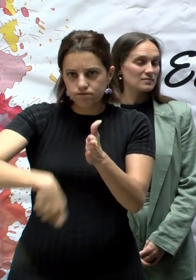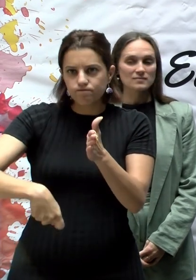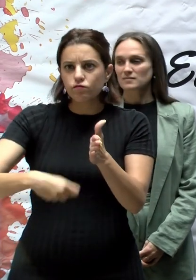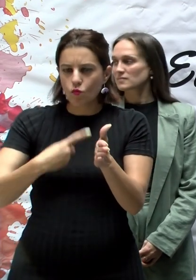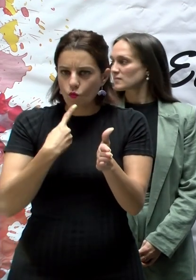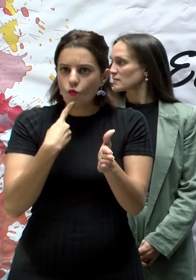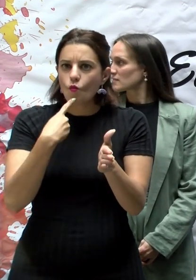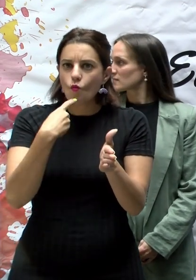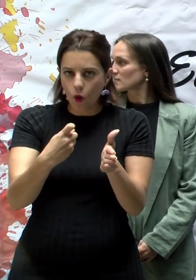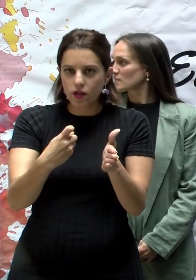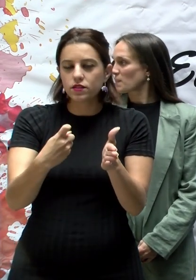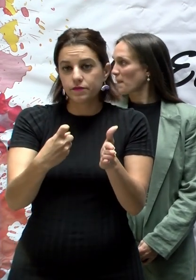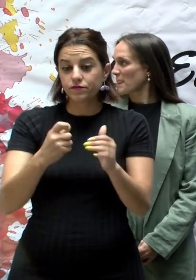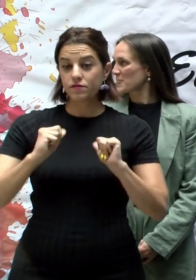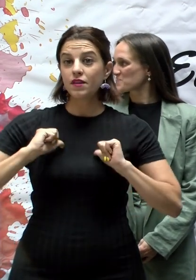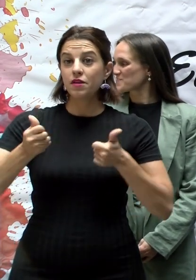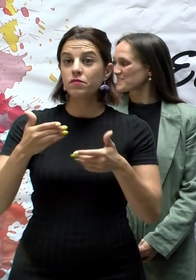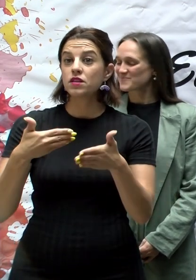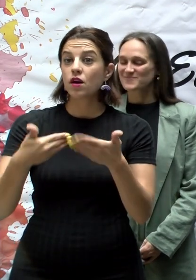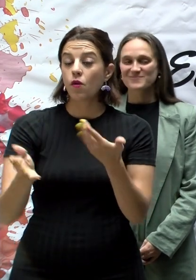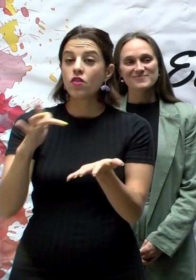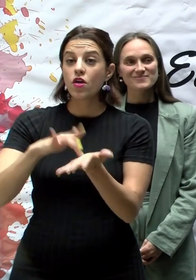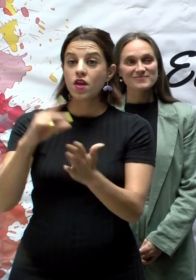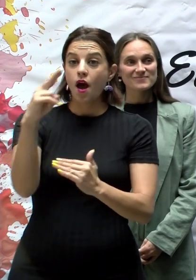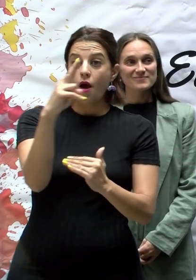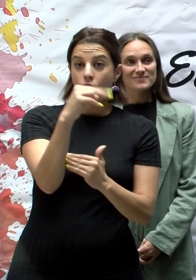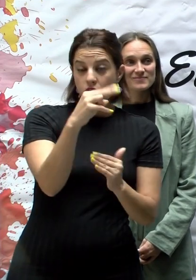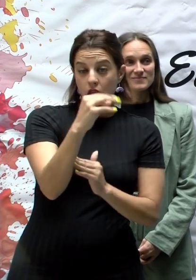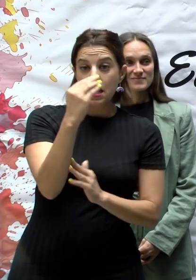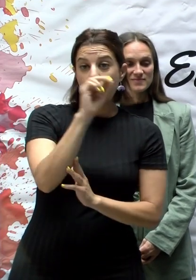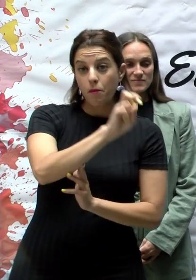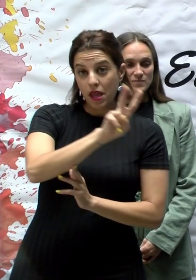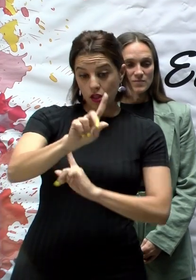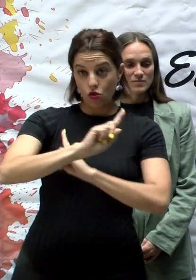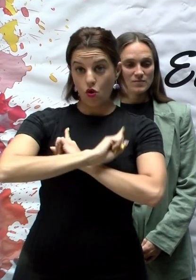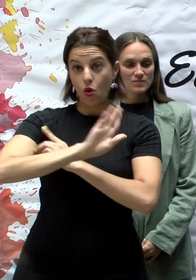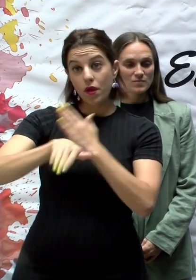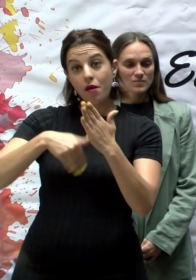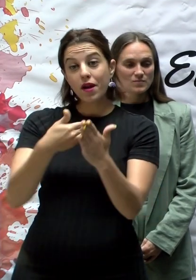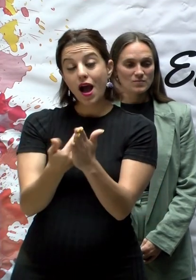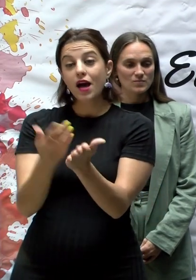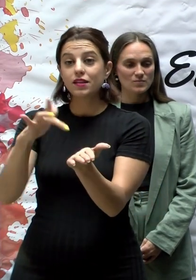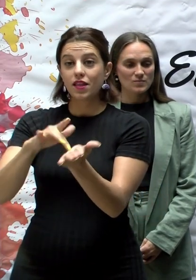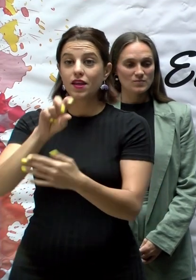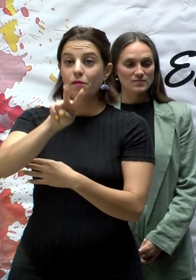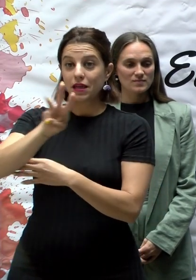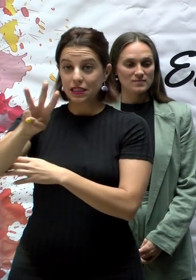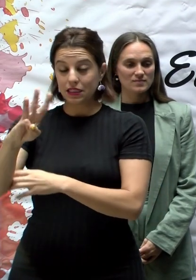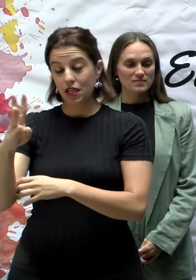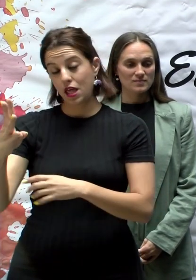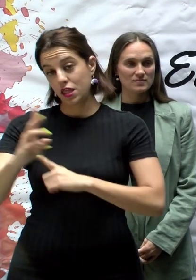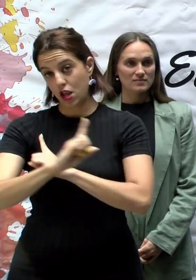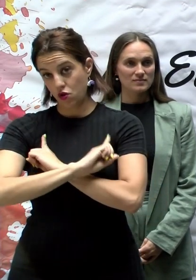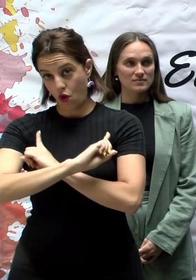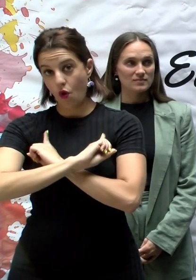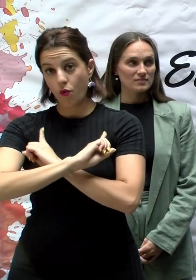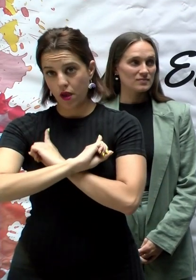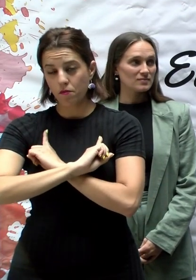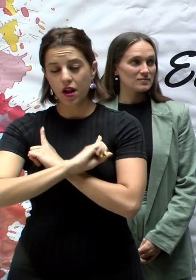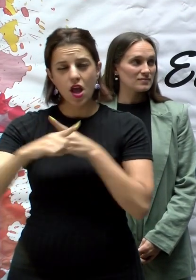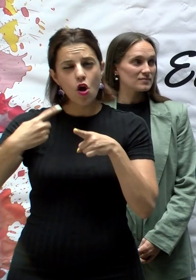desde el viernes 22 de noviembre al 23, y todo lo que conlleva y todo lo que rodea a este gran